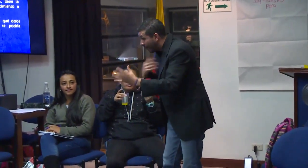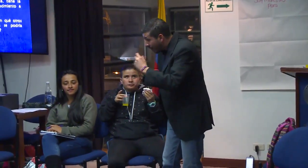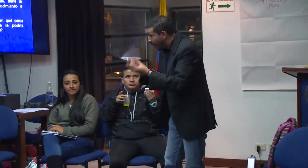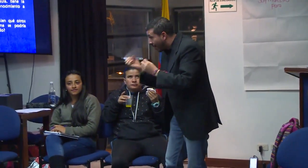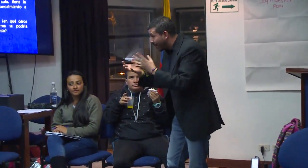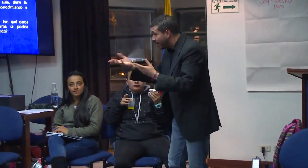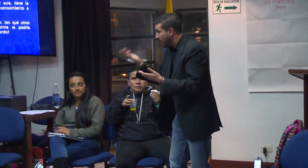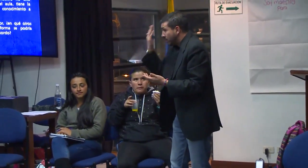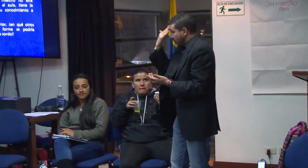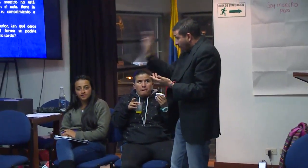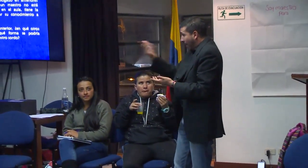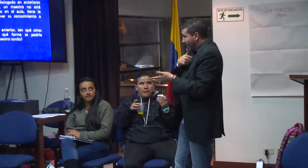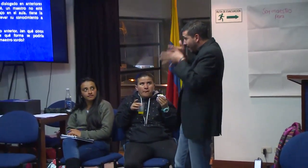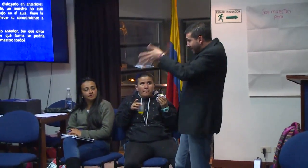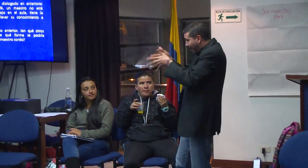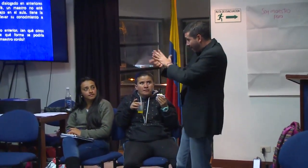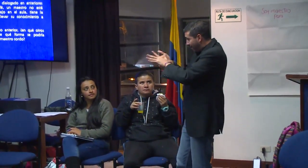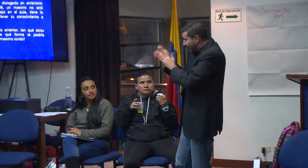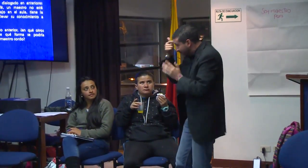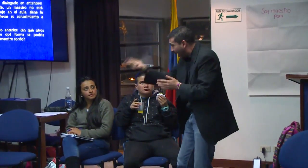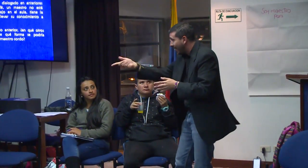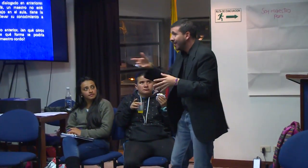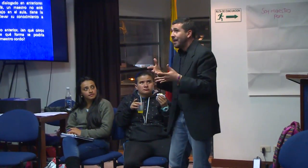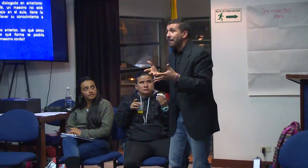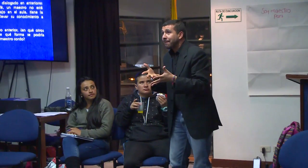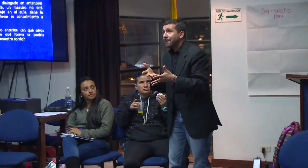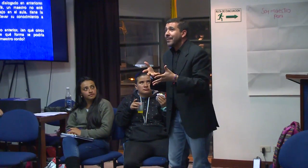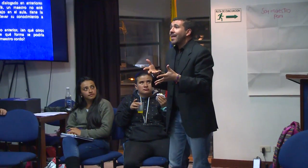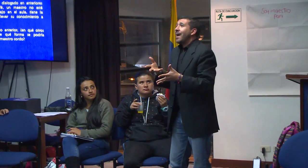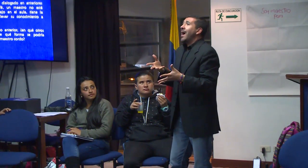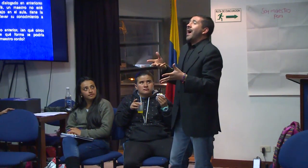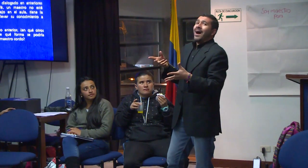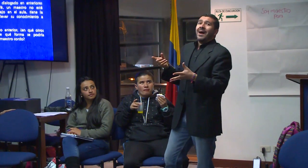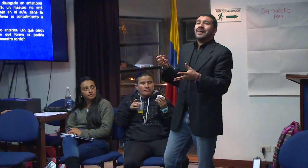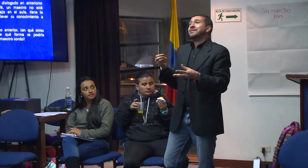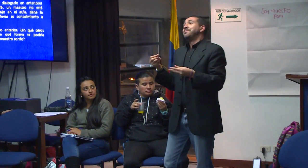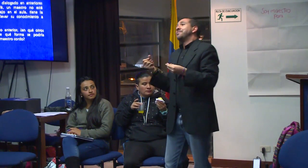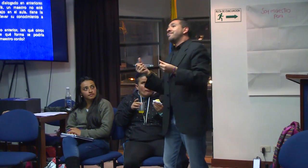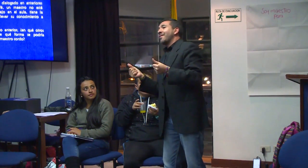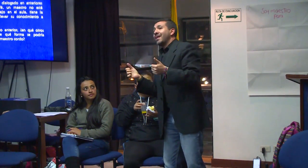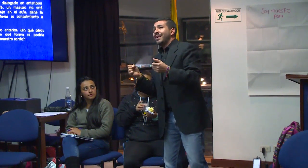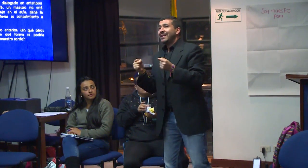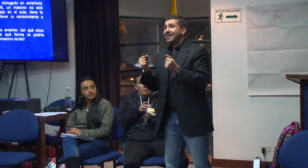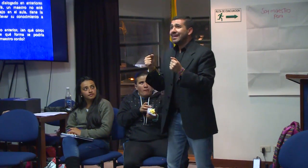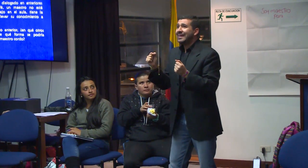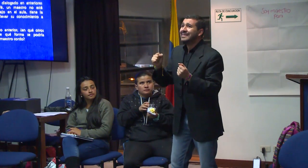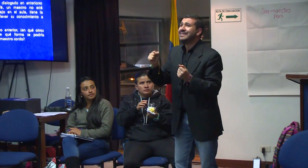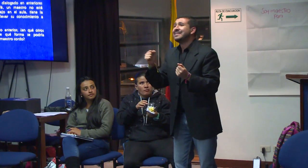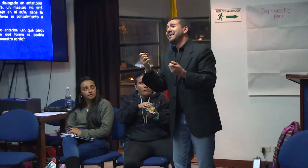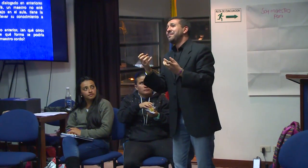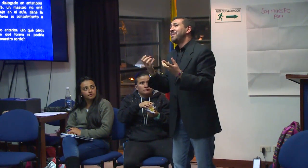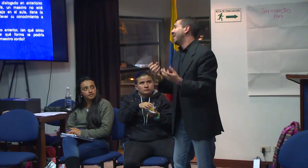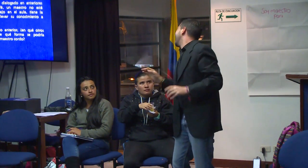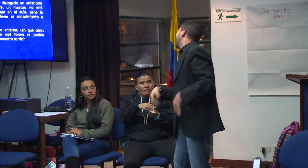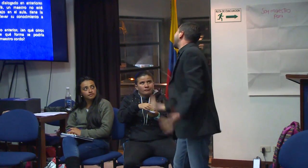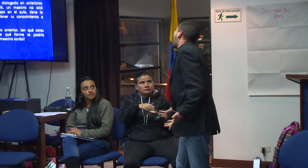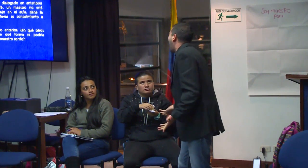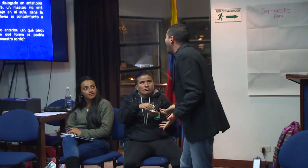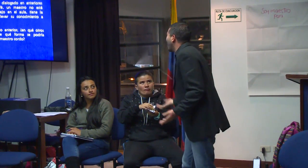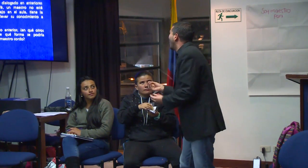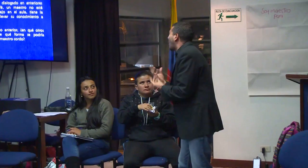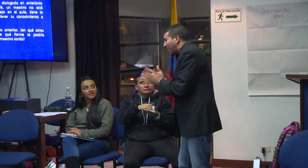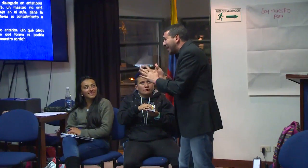limitante, ya no nos podemos comunicar. Trata de hacerlo, trata de comunicarte conmigo. ¿Sí? Tú sabes señas. Sí, pero